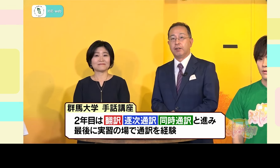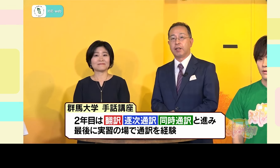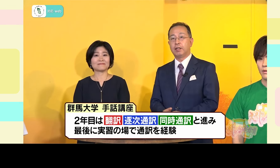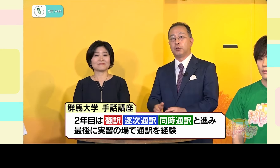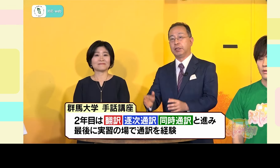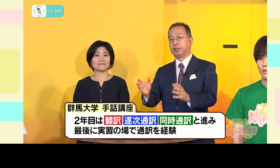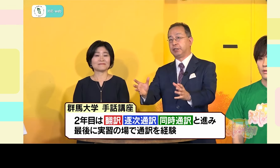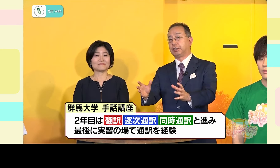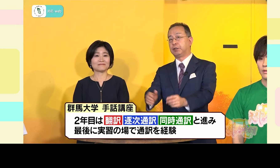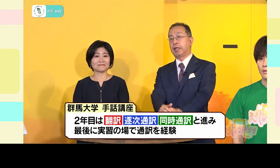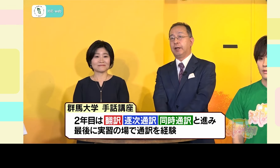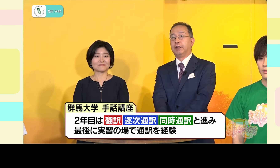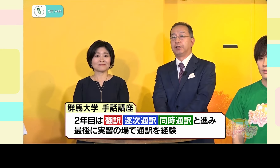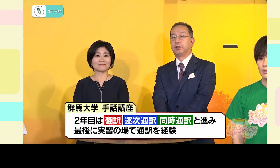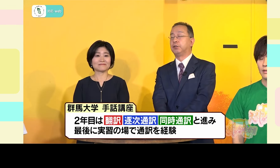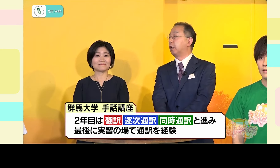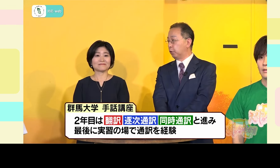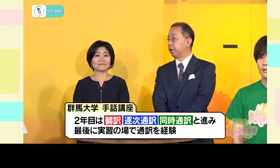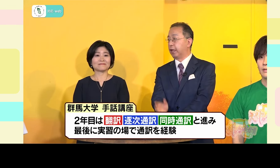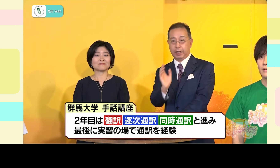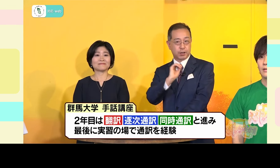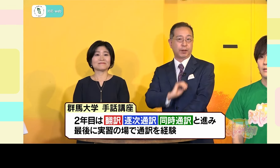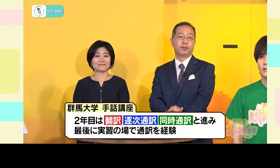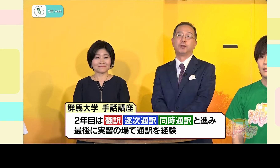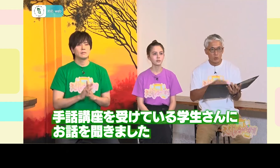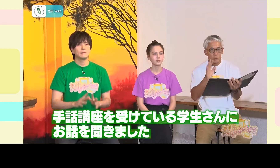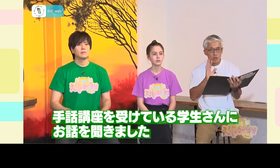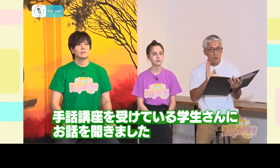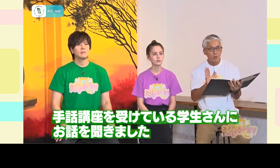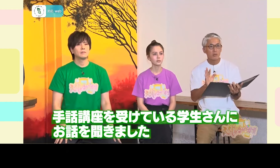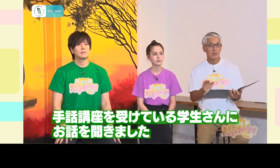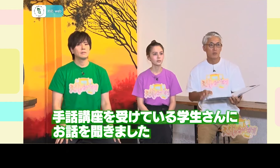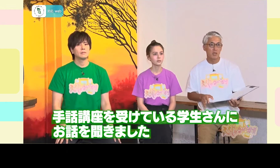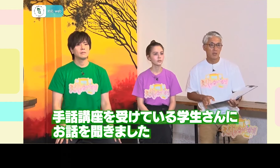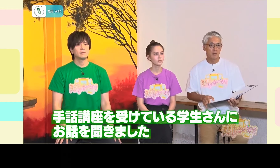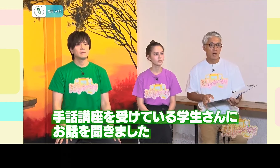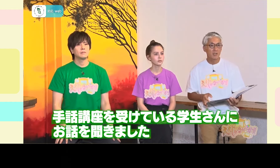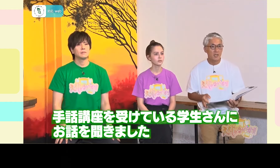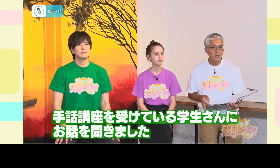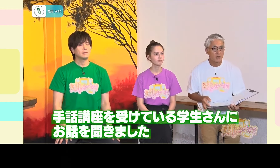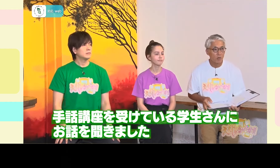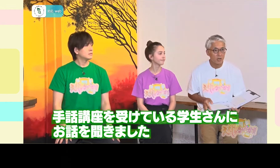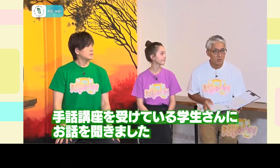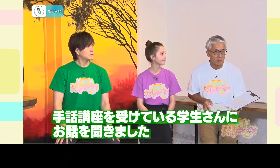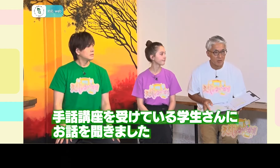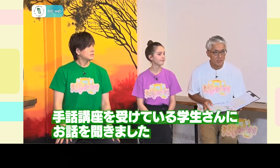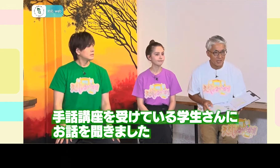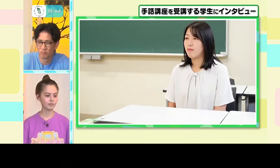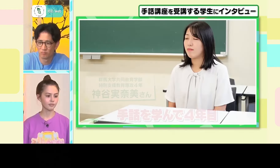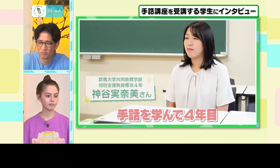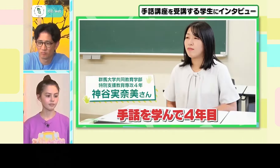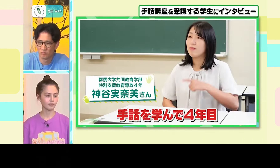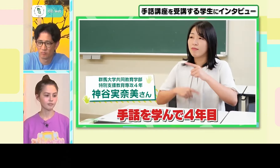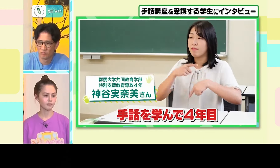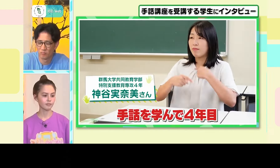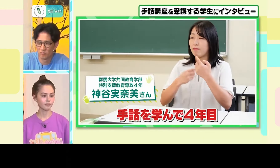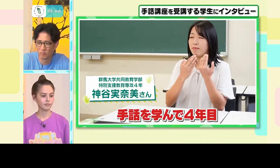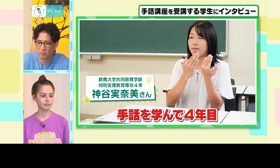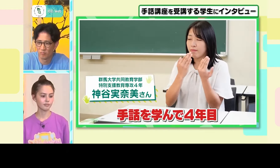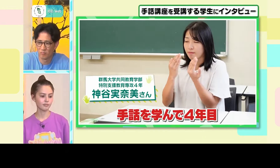最後に実習で通訳を経験します。 その手話講座を受けている学生さんにお話を聞きました。 私は手話を